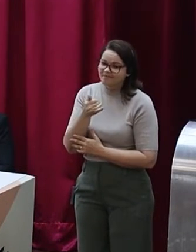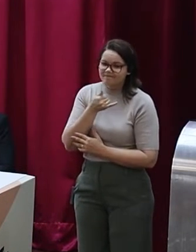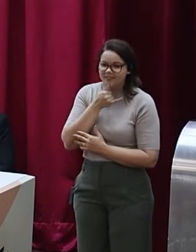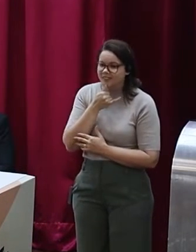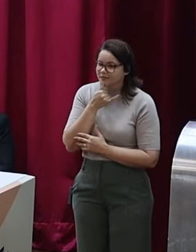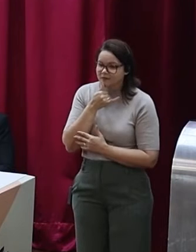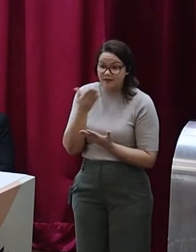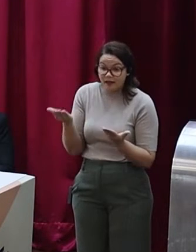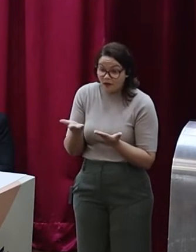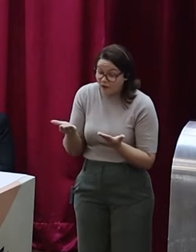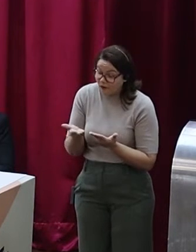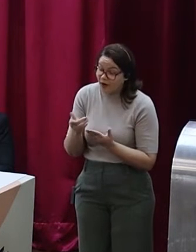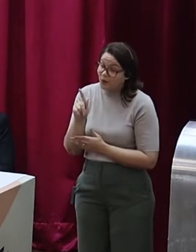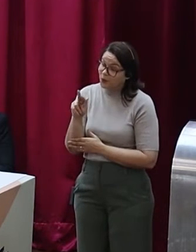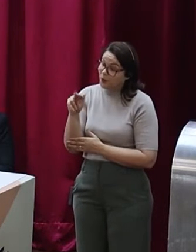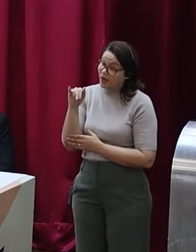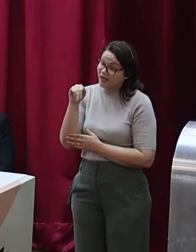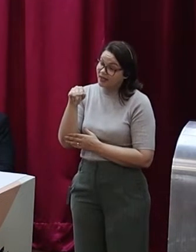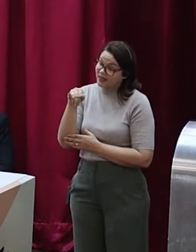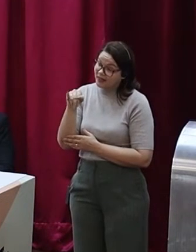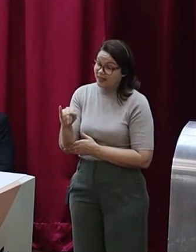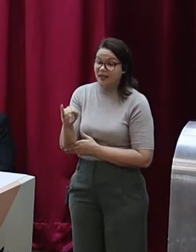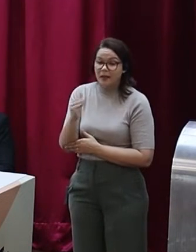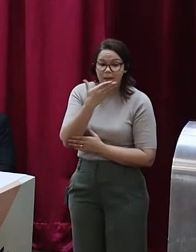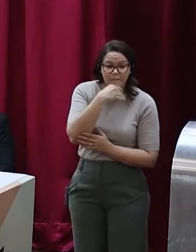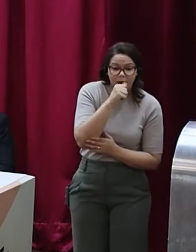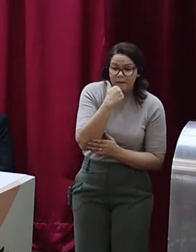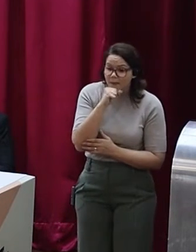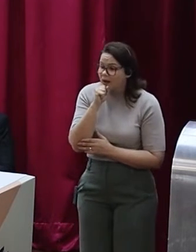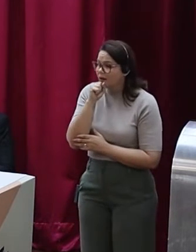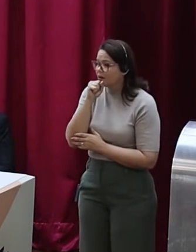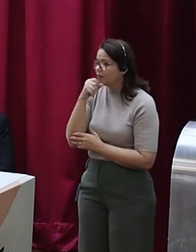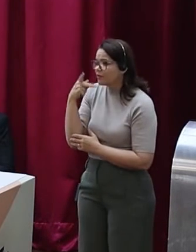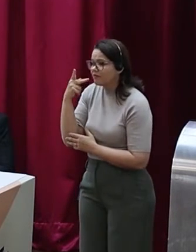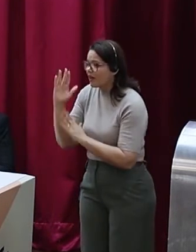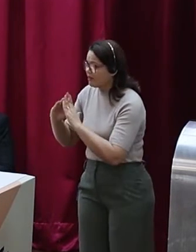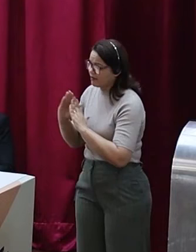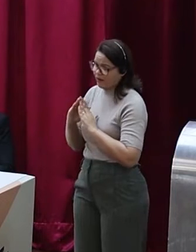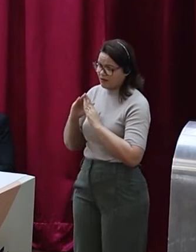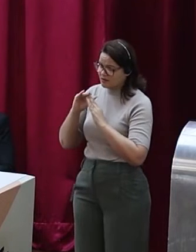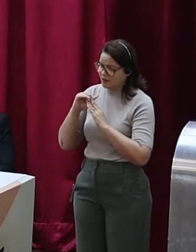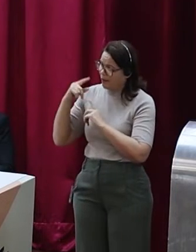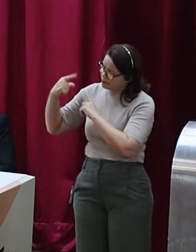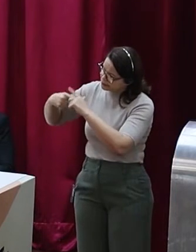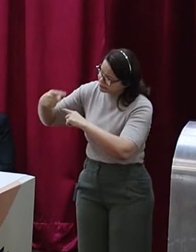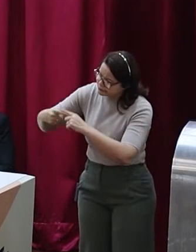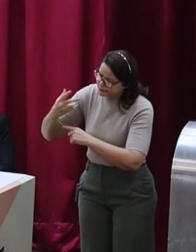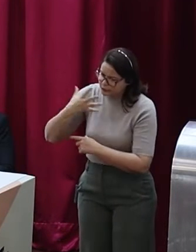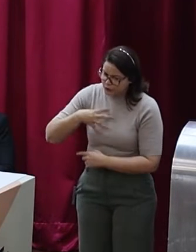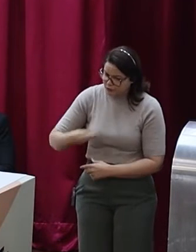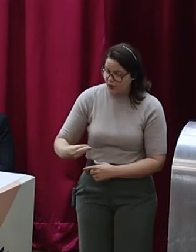bilingües no están pasando el guaraní en sus casas. ¿Por qué? Por ese dolor. Se les pegaba, se les castigaba a los